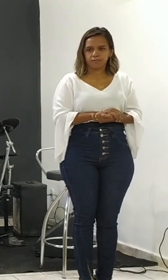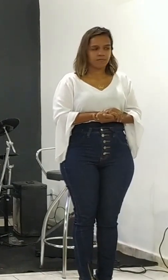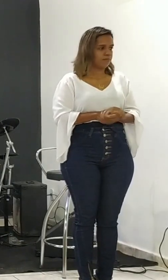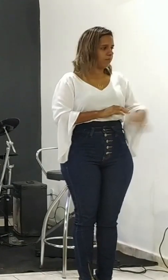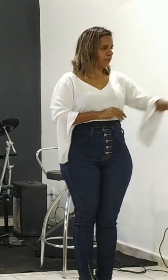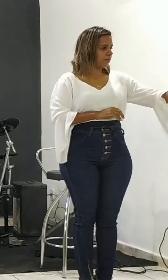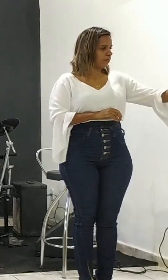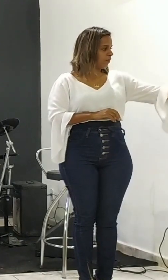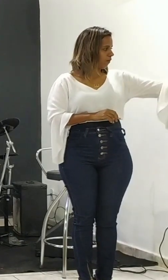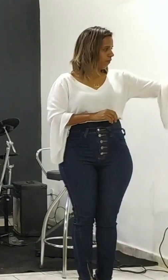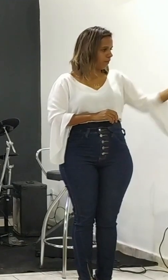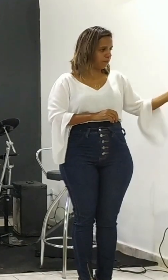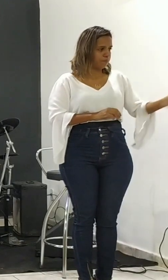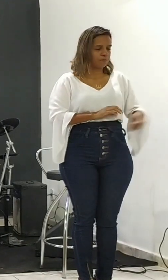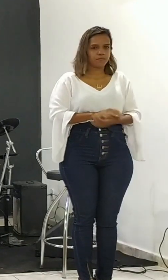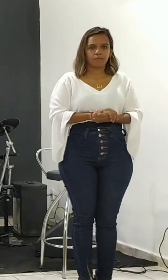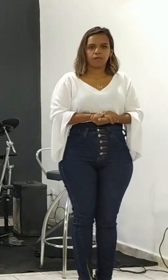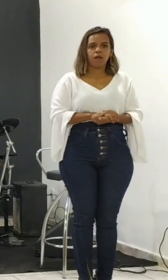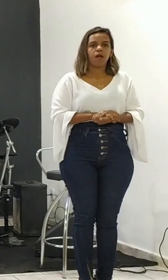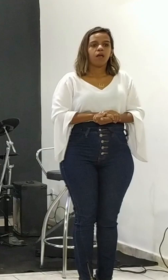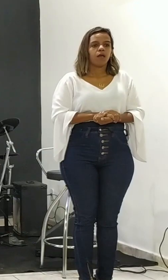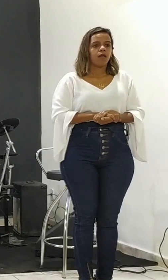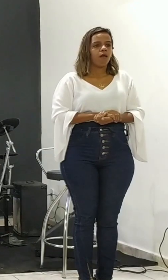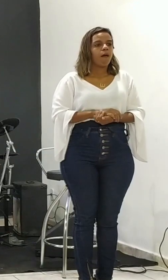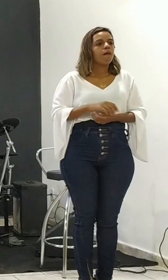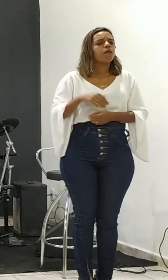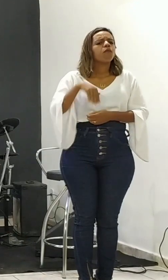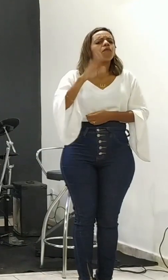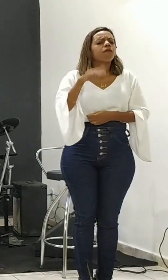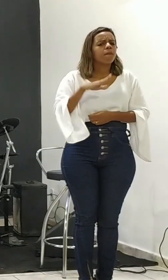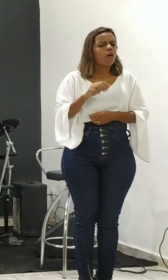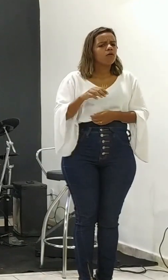Vamos lá, Dona Maria. Em que posso ajudar?